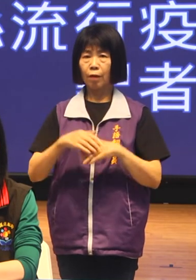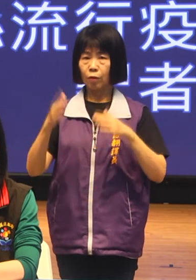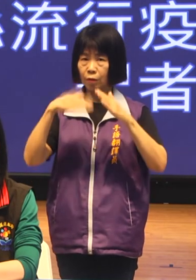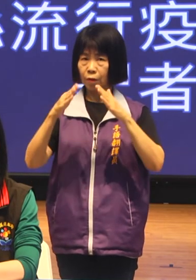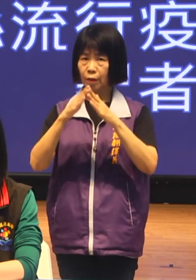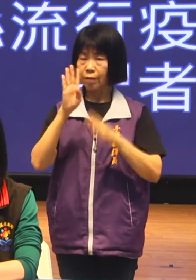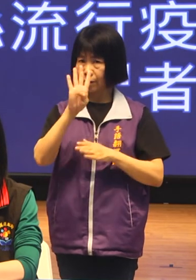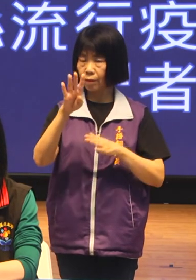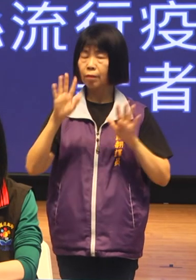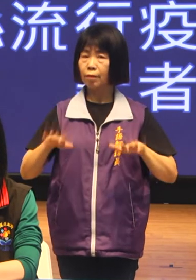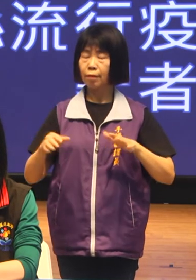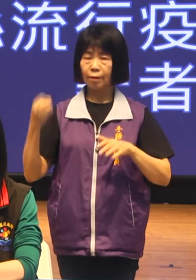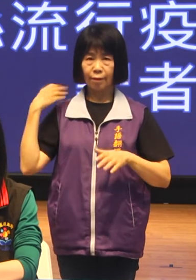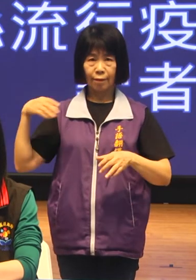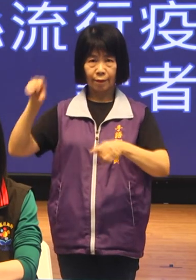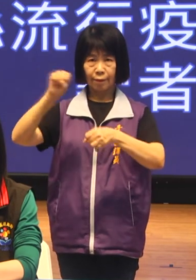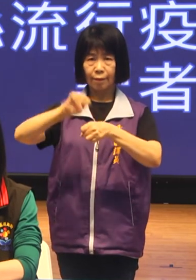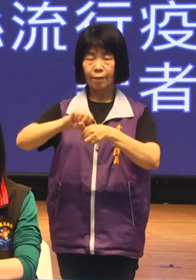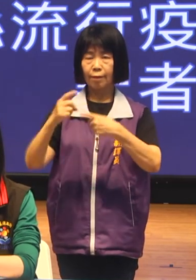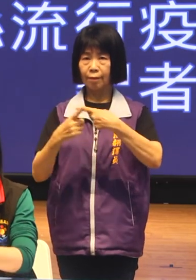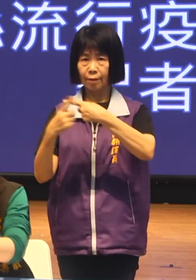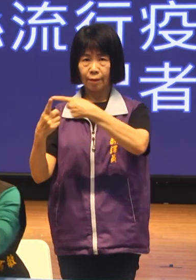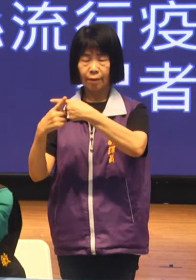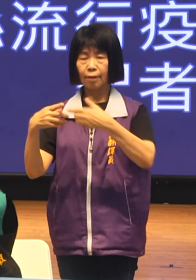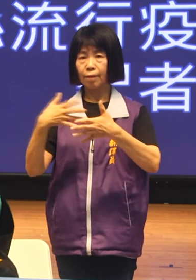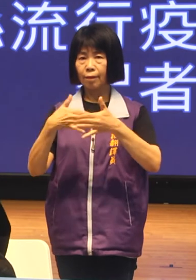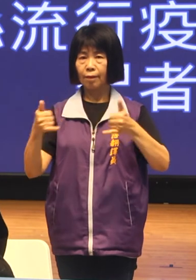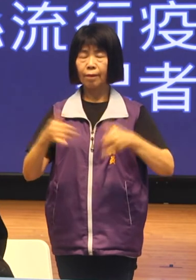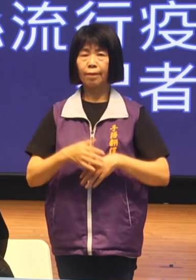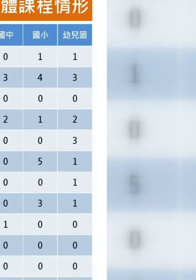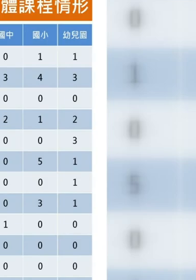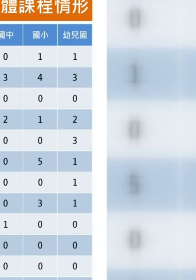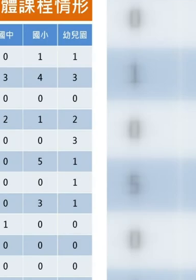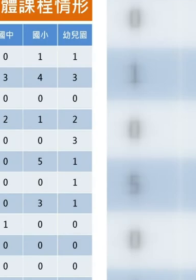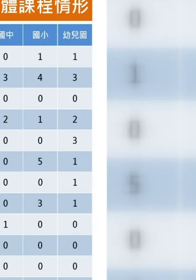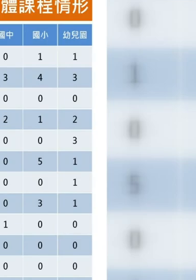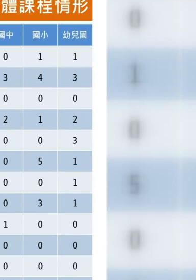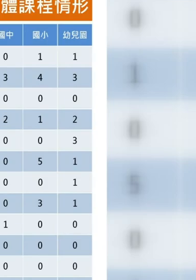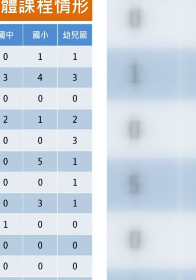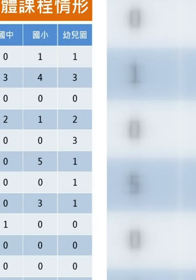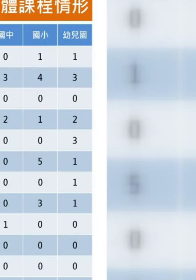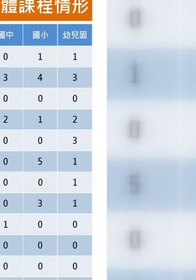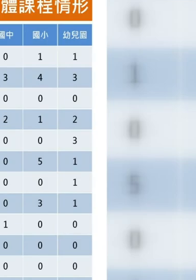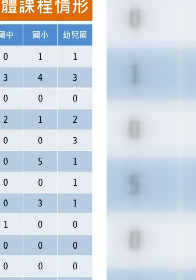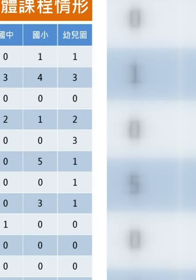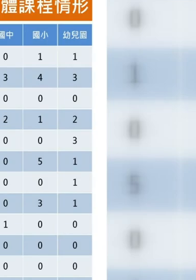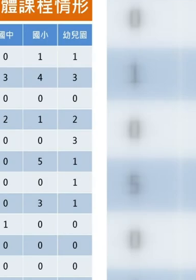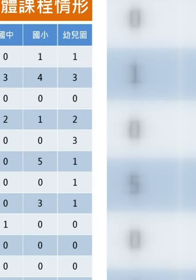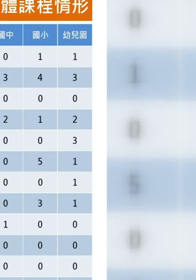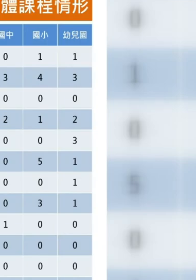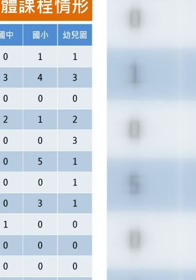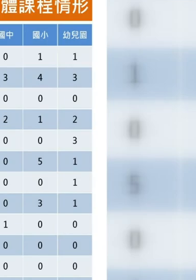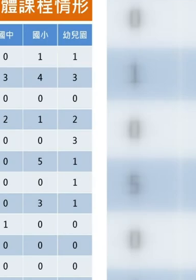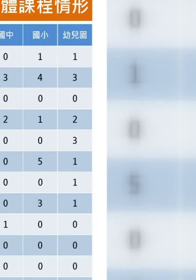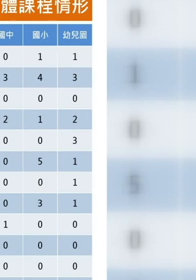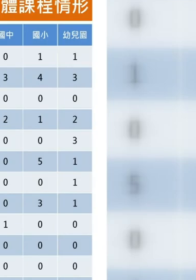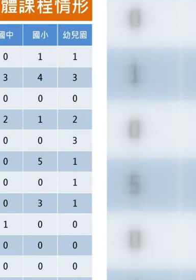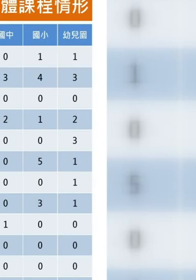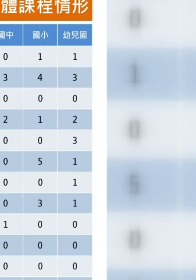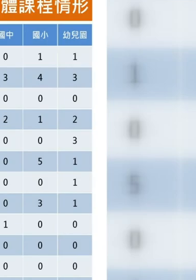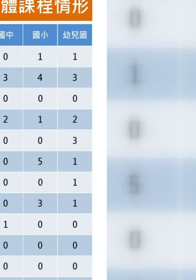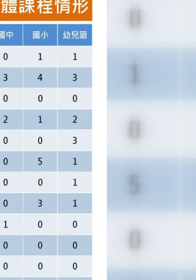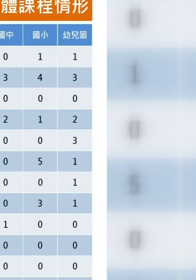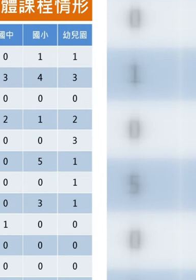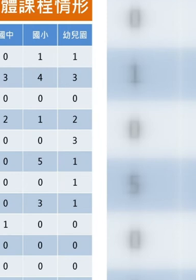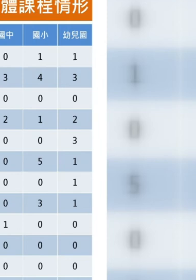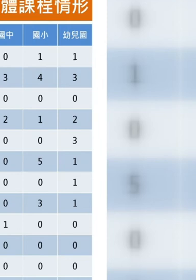是今天新增的一个确诊学生的一个学校状况。 花莲县各国中小学因应全中运放假4天，22日